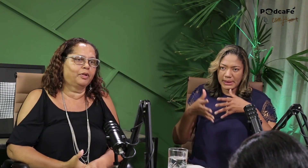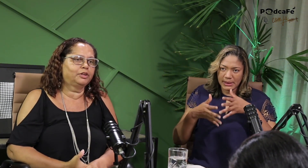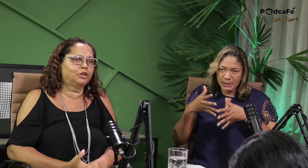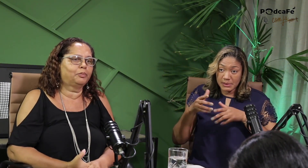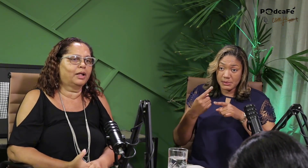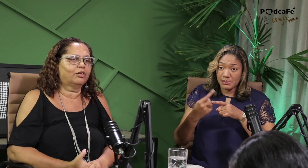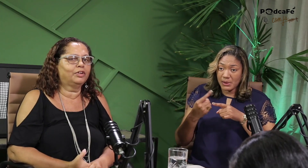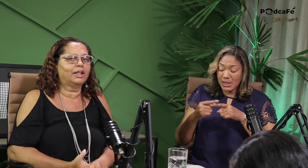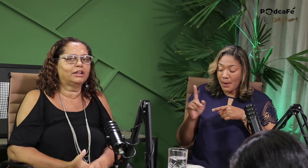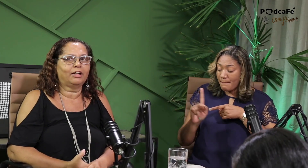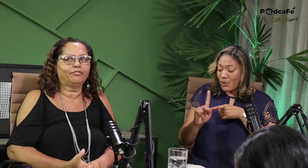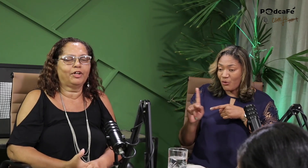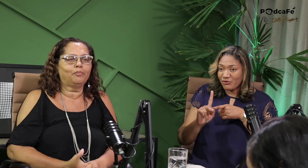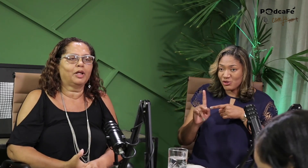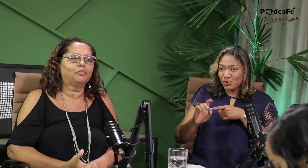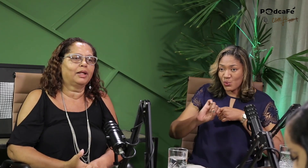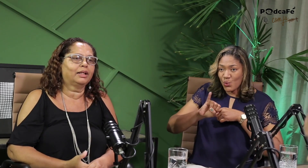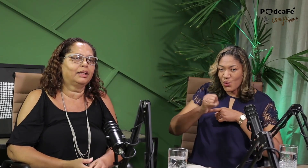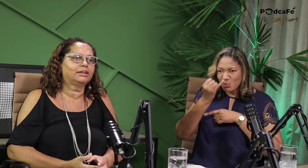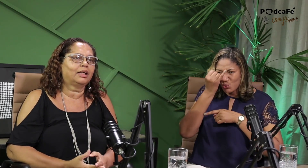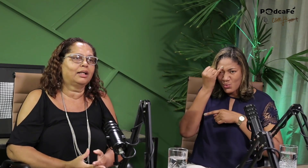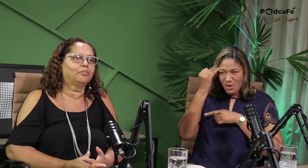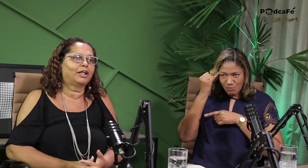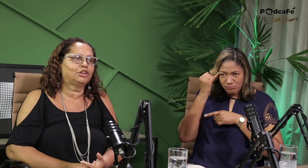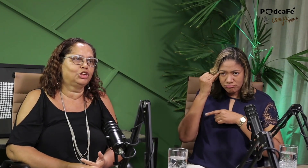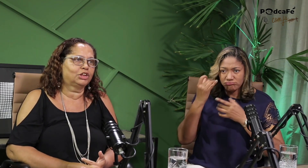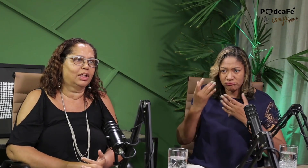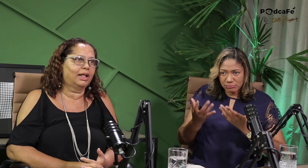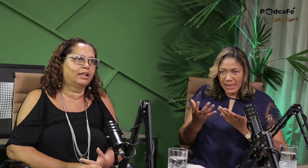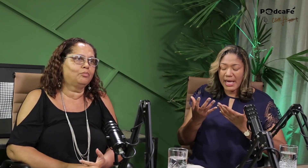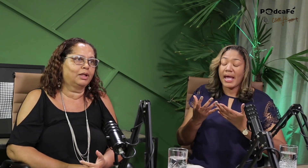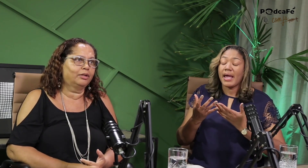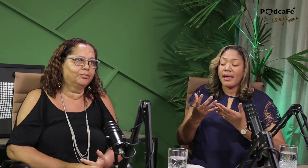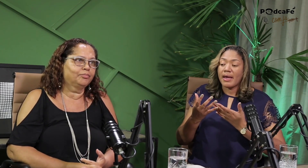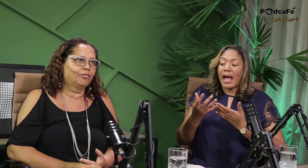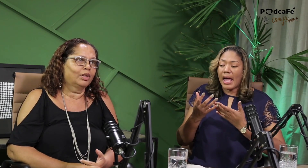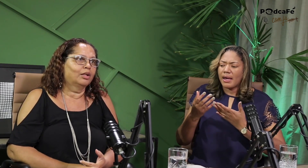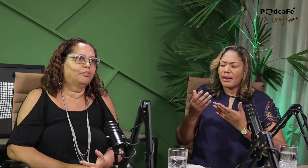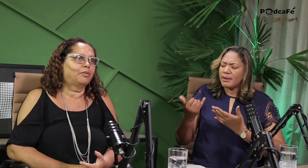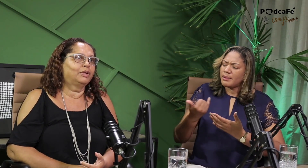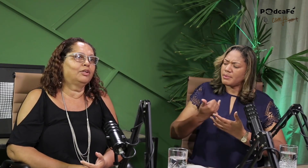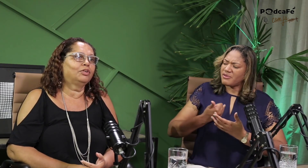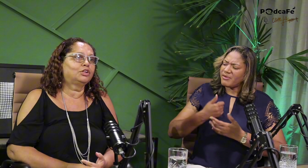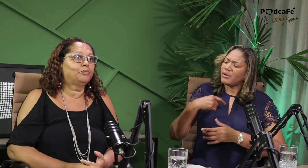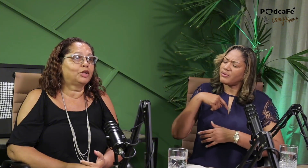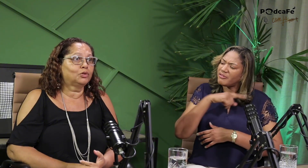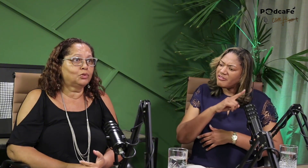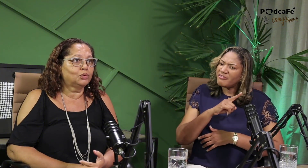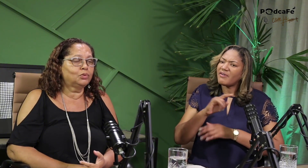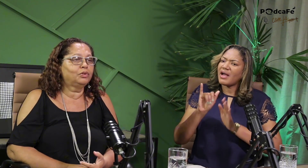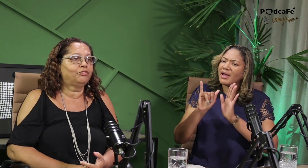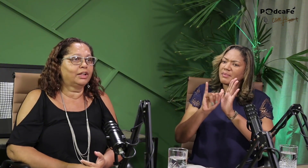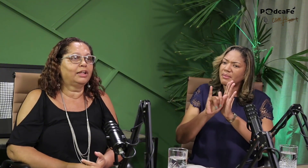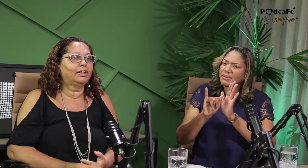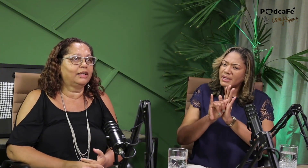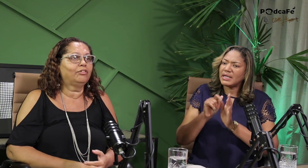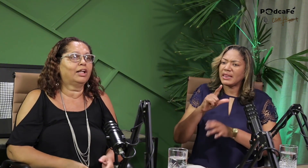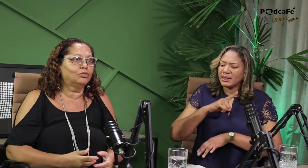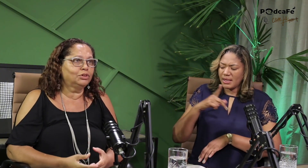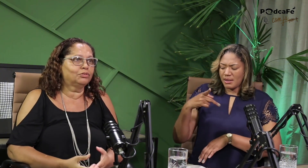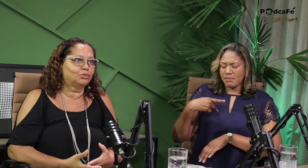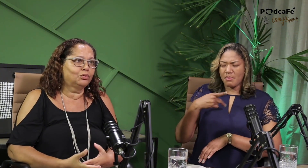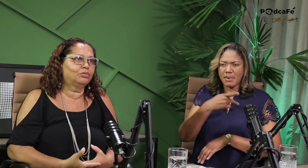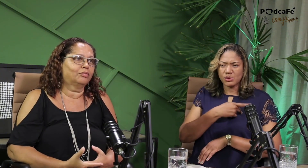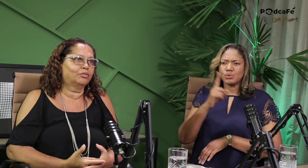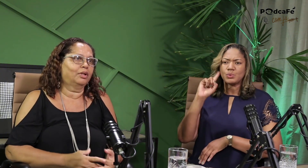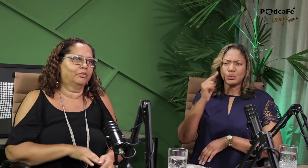João pediu para convidar Rafael para ir para a igreja batista lá da IBAN, para poder ele conhecer um pastor surdo e ver que ele não era o